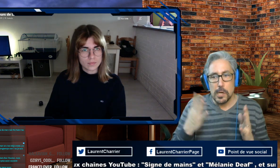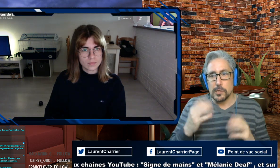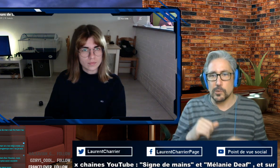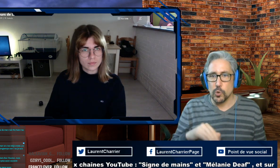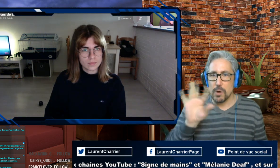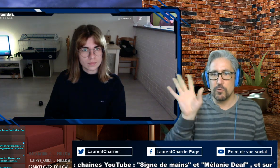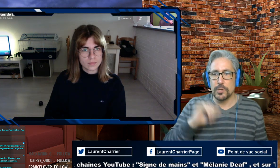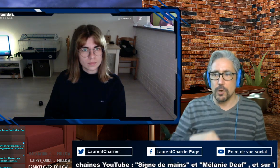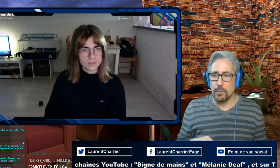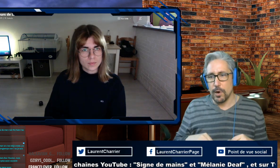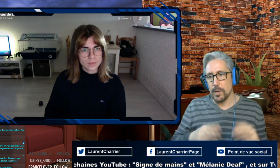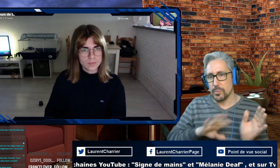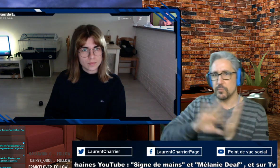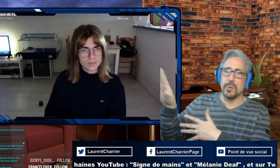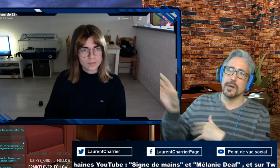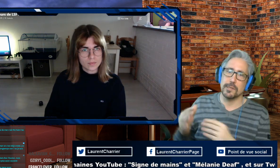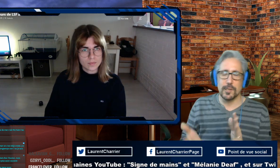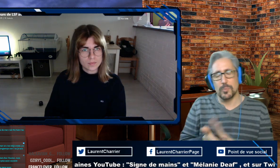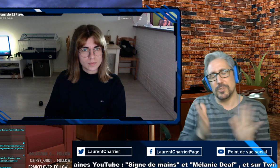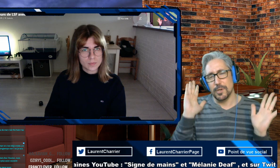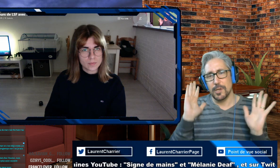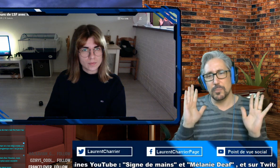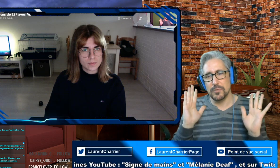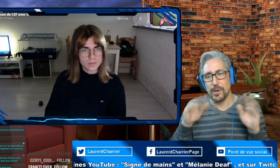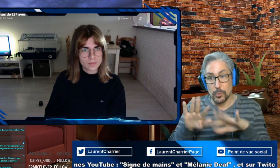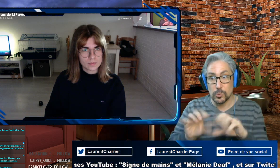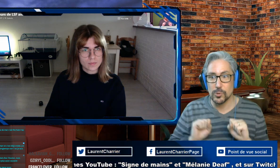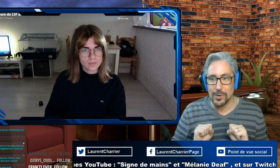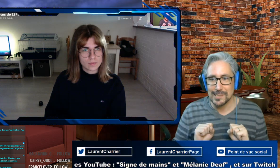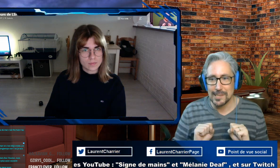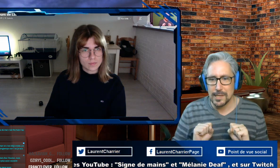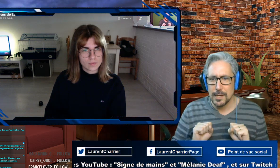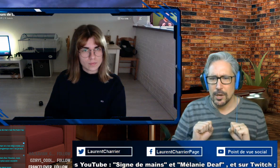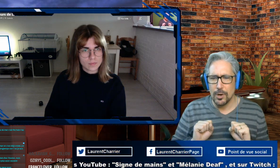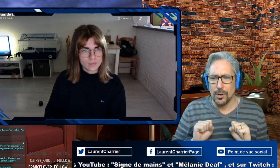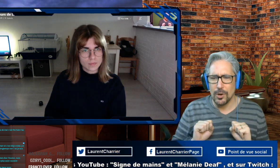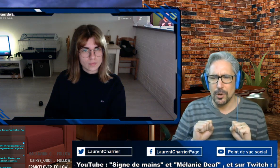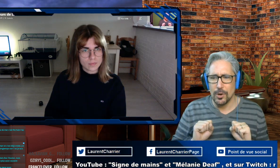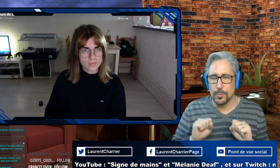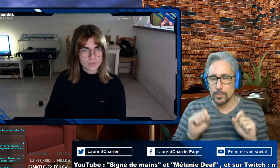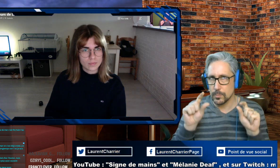restez. Sinon, bah, vous dites au revoir et puis vous partez. Et puis voilà. Donc juste restez